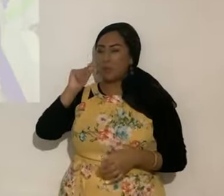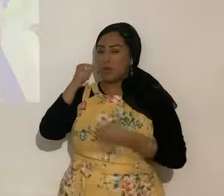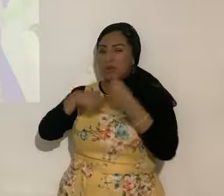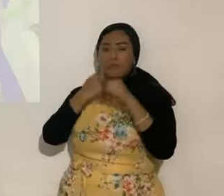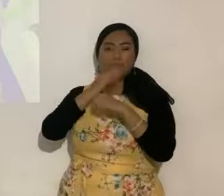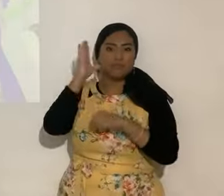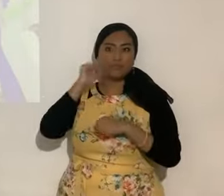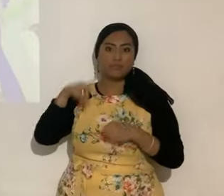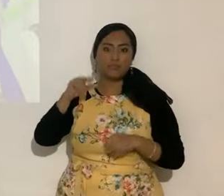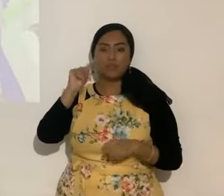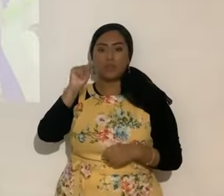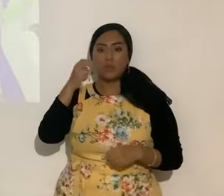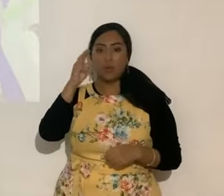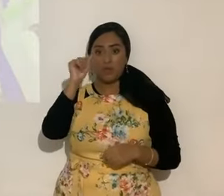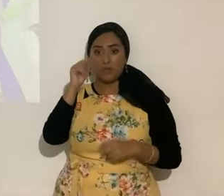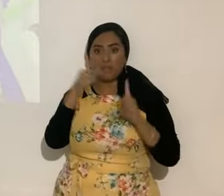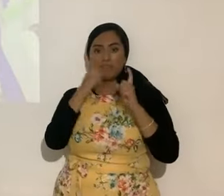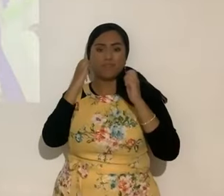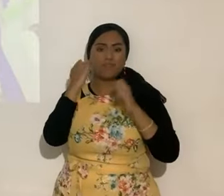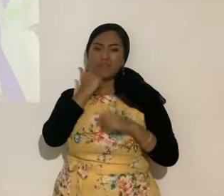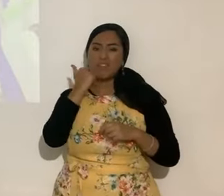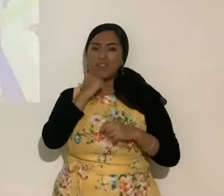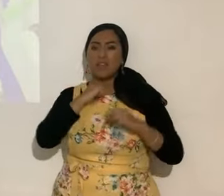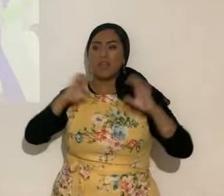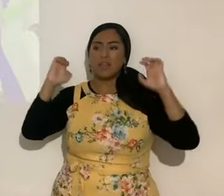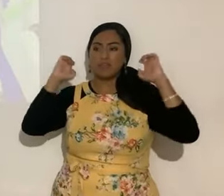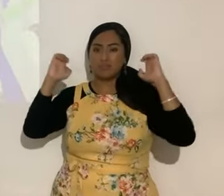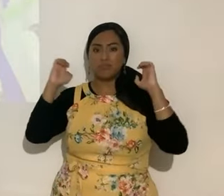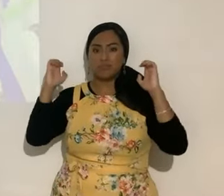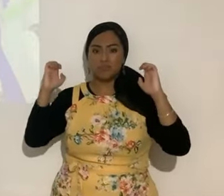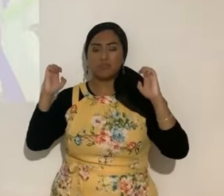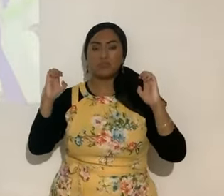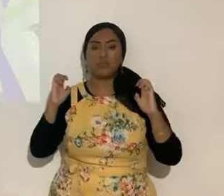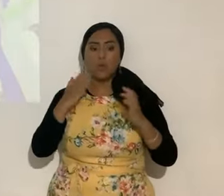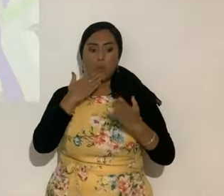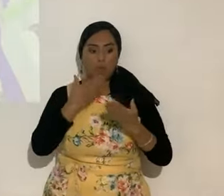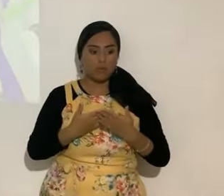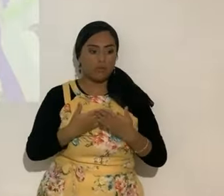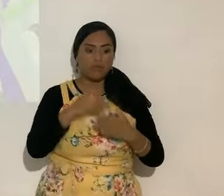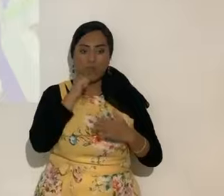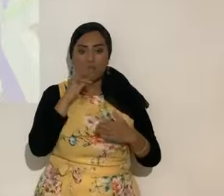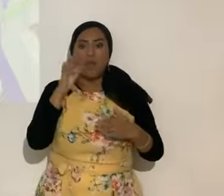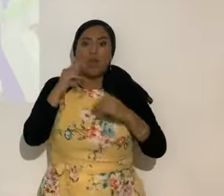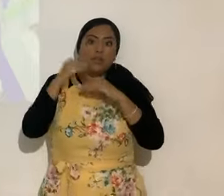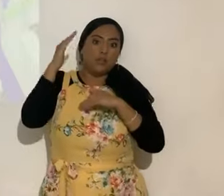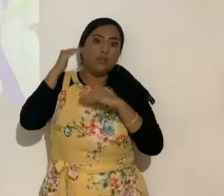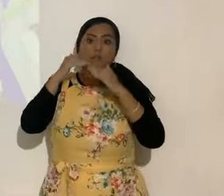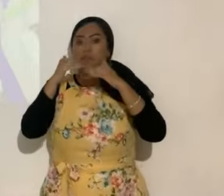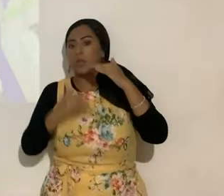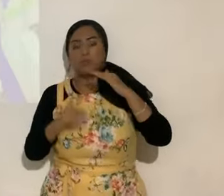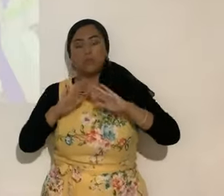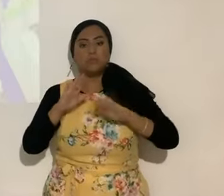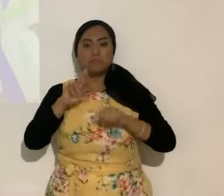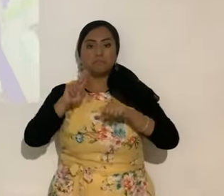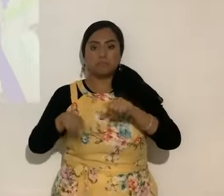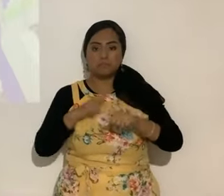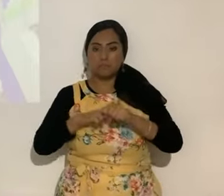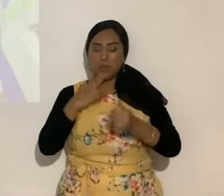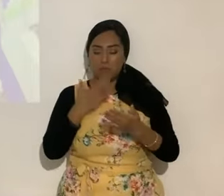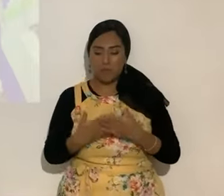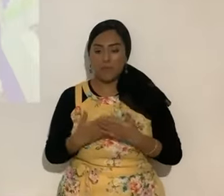años, él hacía ejercicio, todos los días, estaba en su peso, o sea, no era sobrepesado, ni pesaba menos,